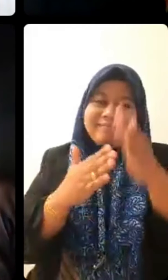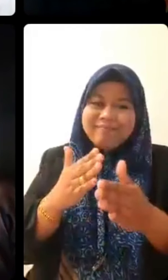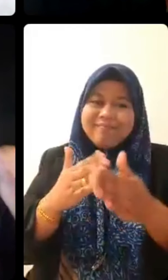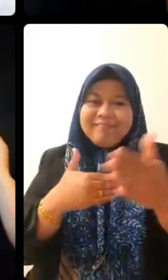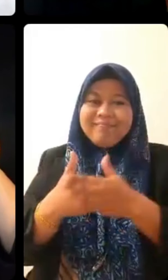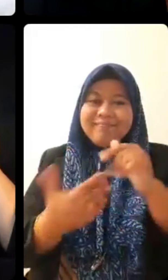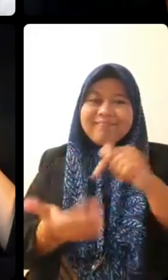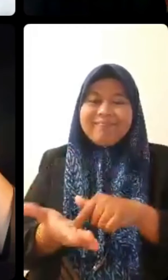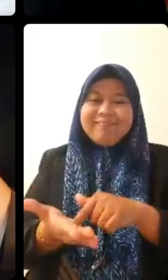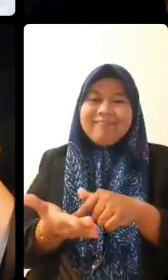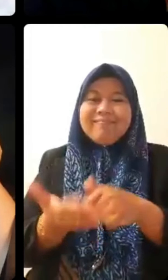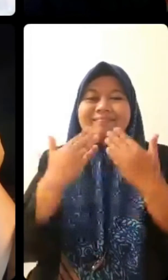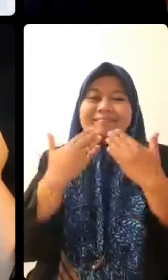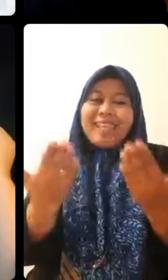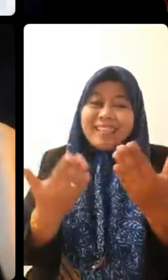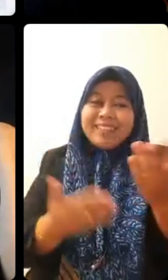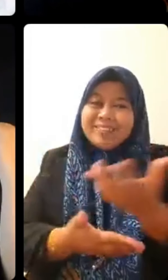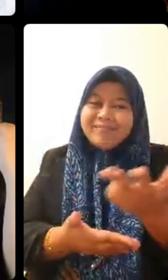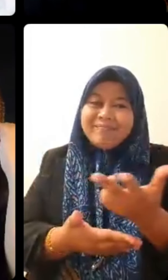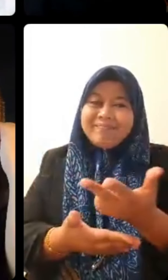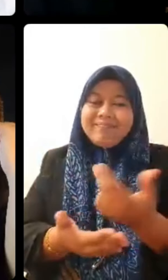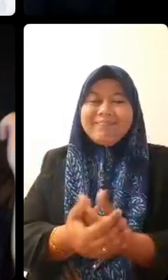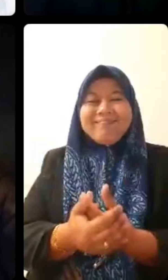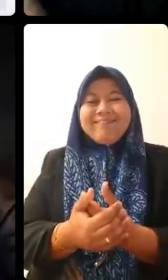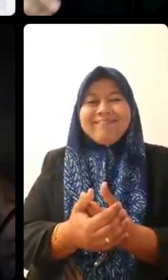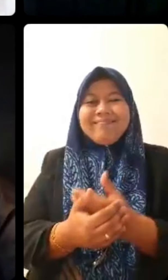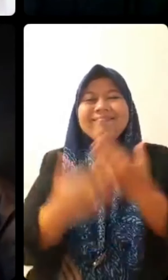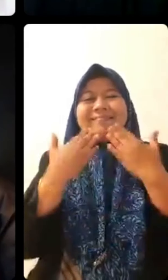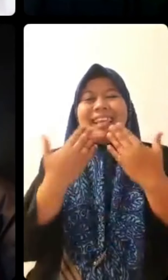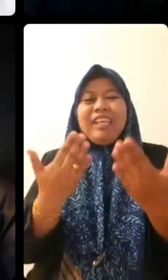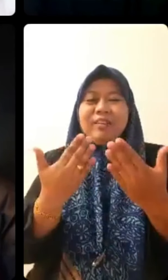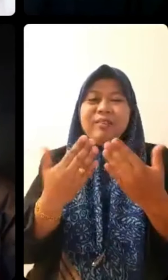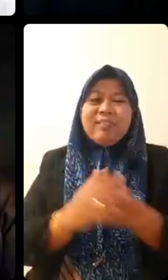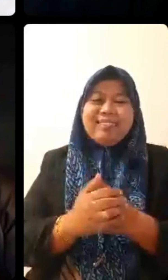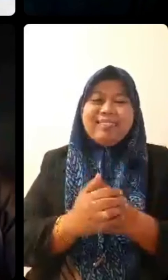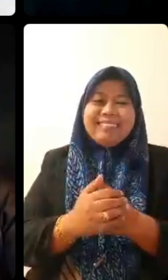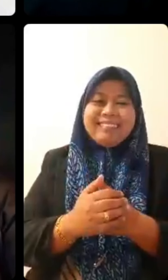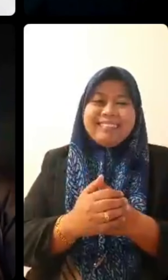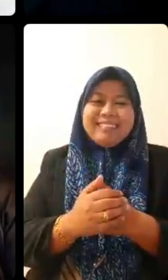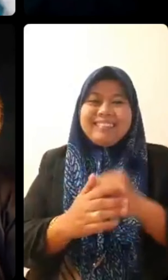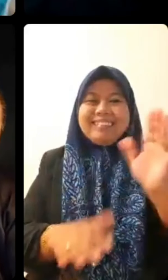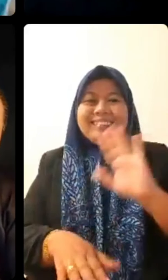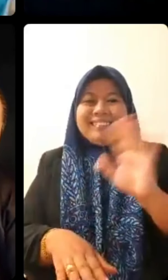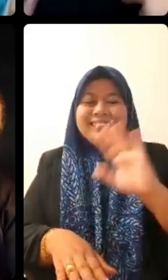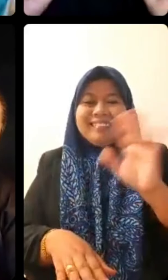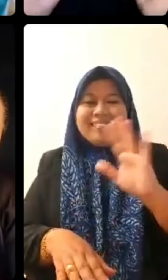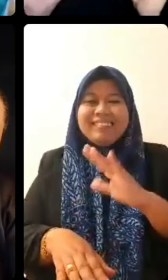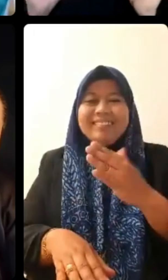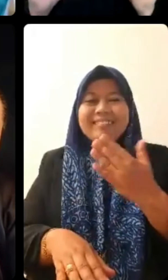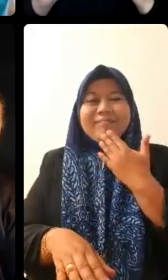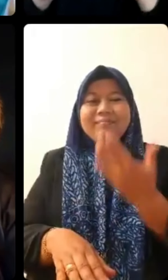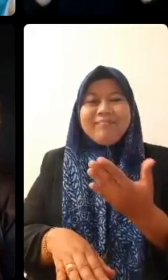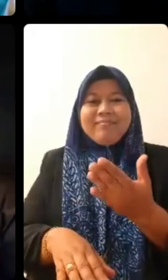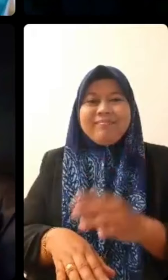Azlina. Terima kasih banyak-banyak. Terima kasih semua yang menonton semua. Terima kasih juga